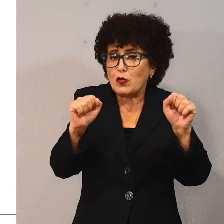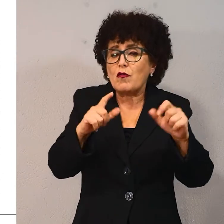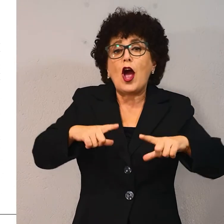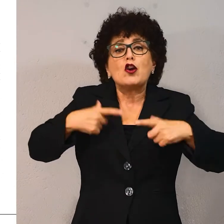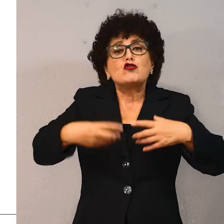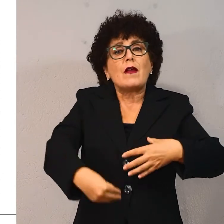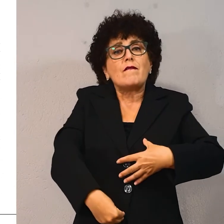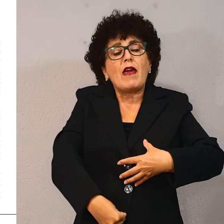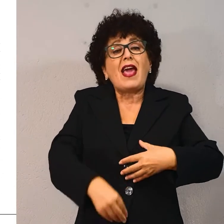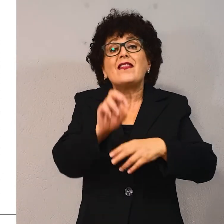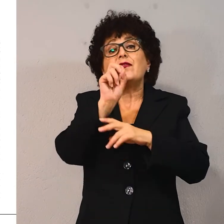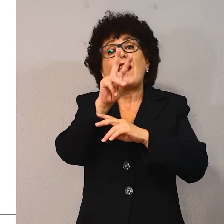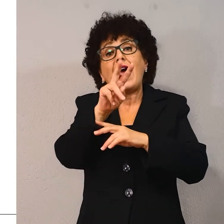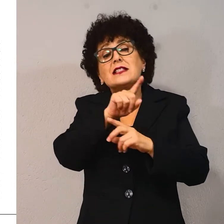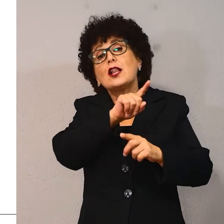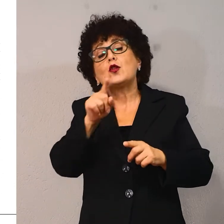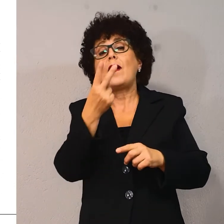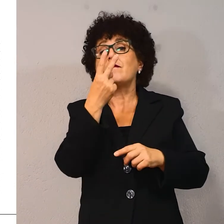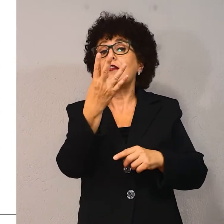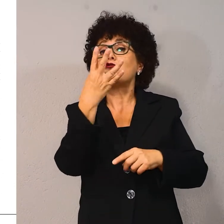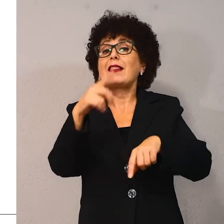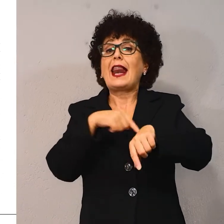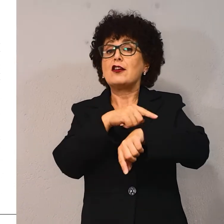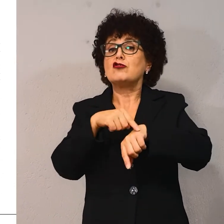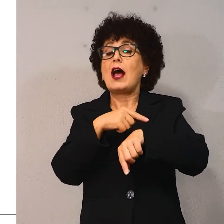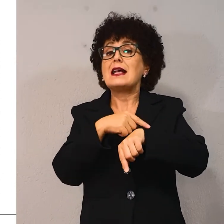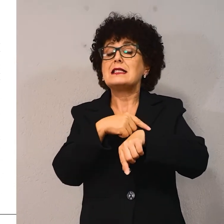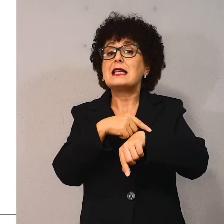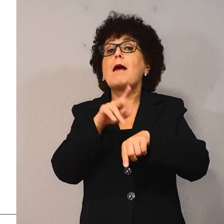живее 12 до 24 часа.